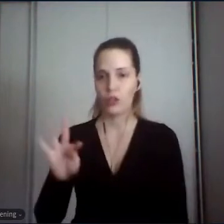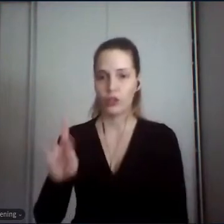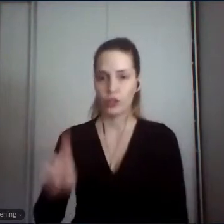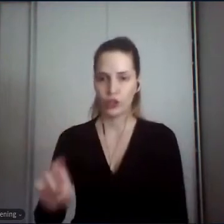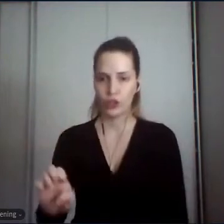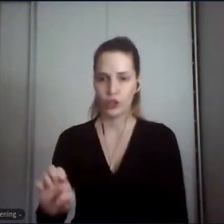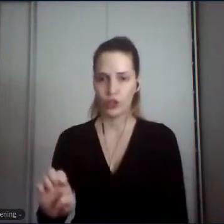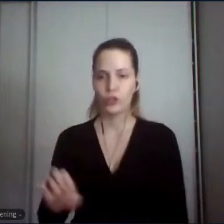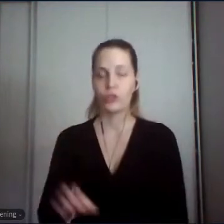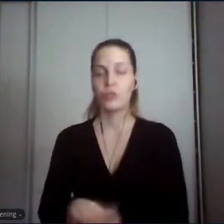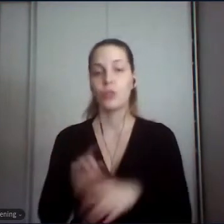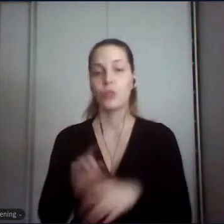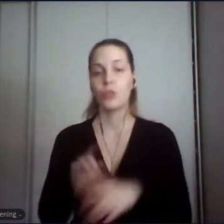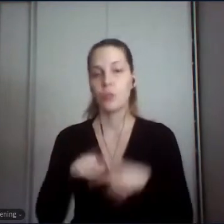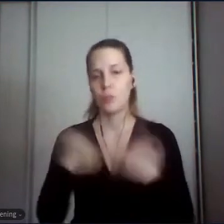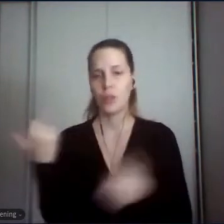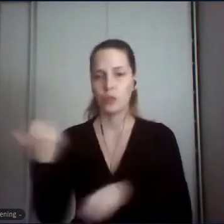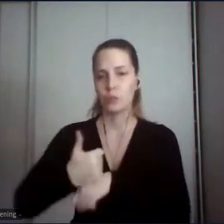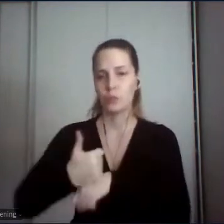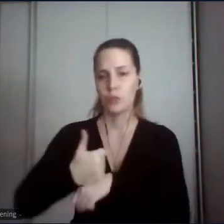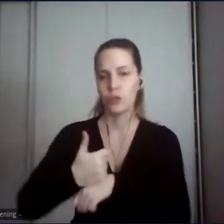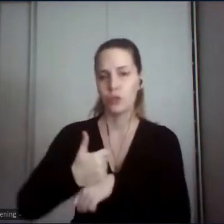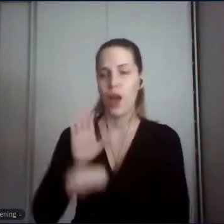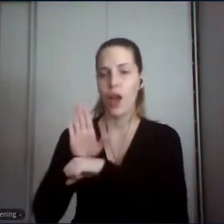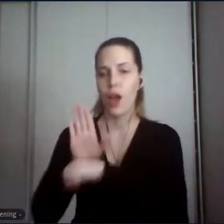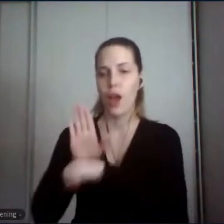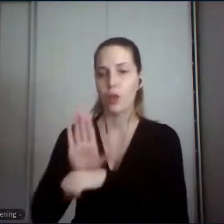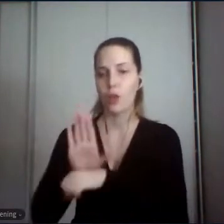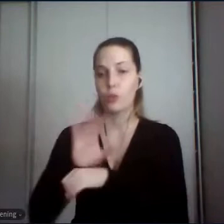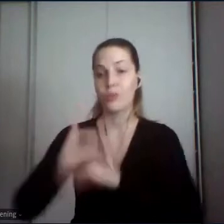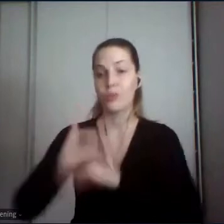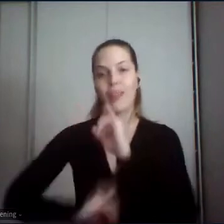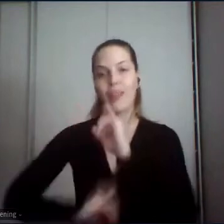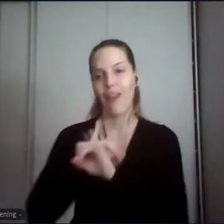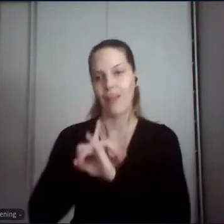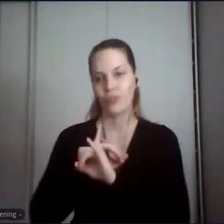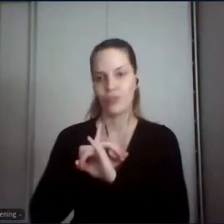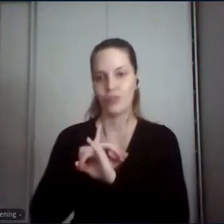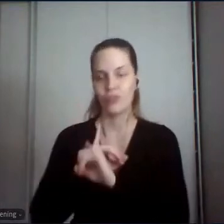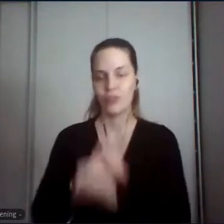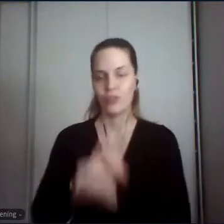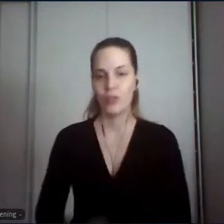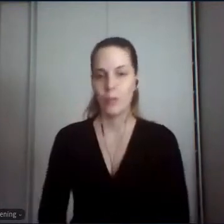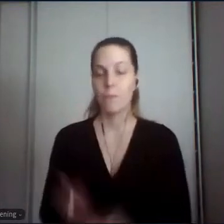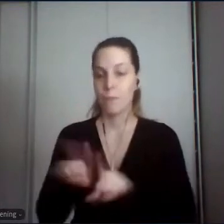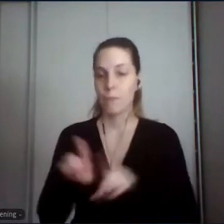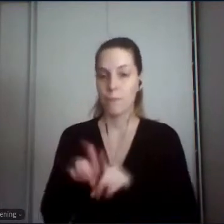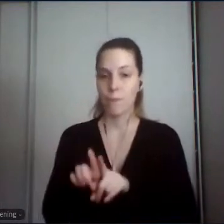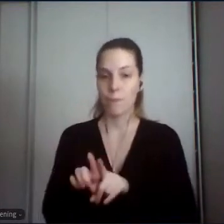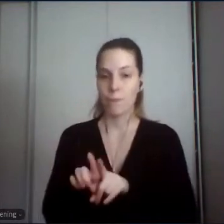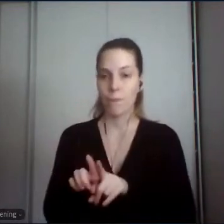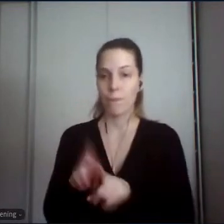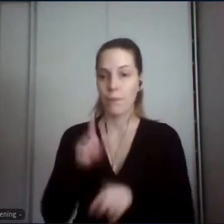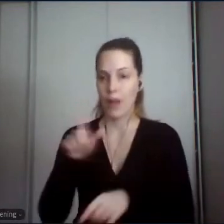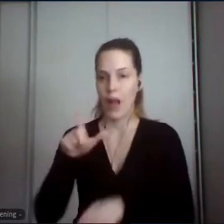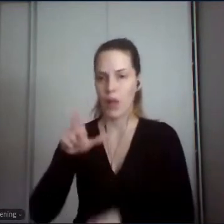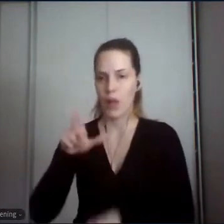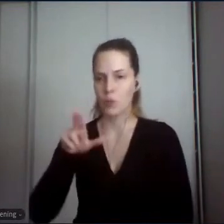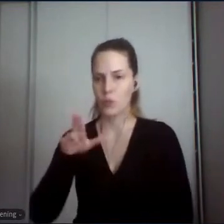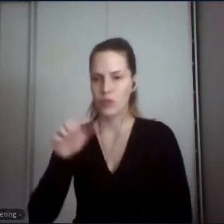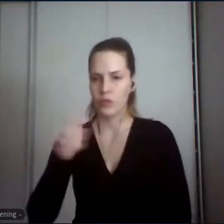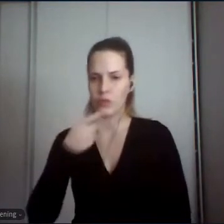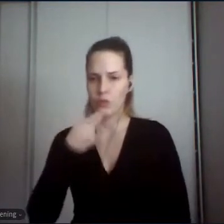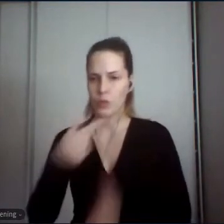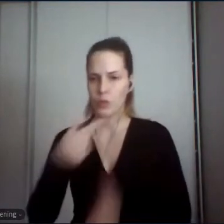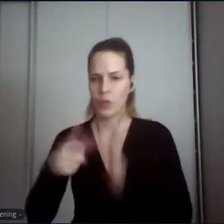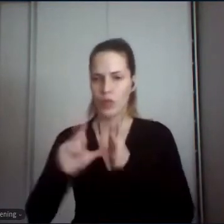pelo auxílio internet. E uma outra pergunta que eu acho que é importante, como a Lúcia falou, aqueles alunos que, porventura, decidirem